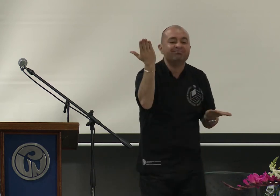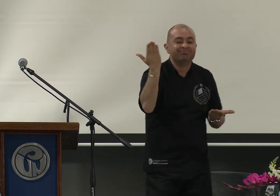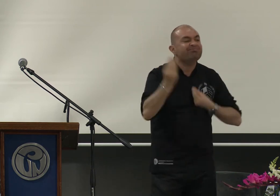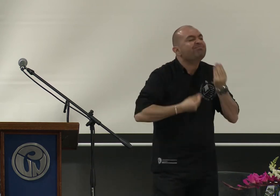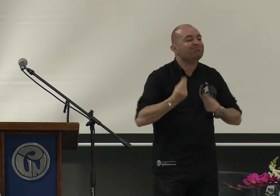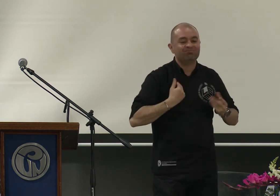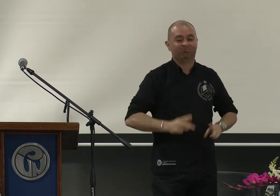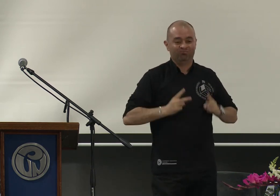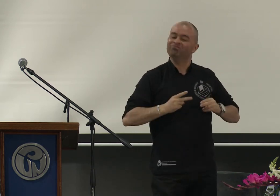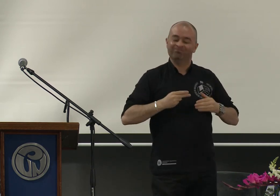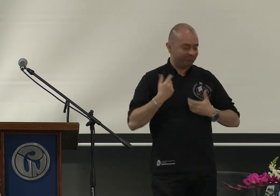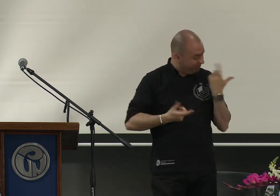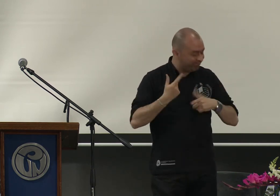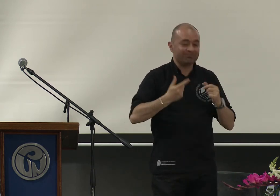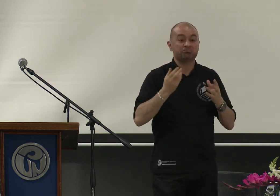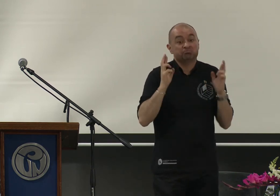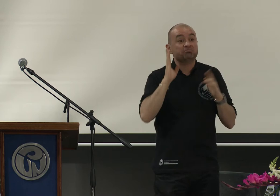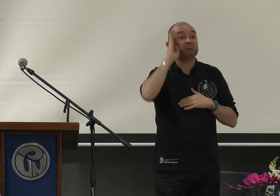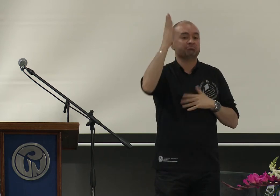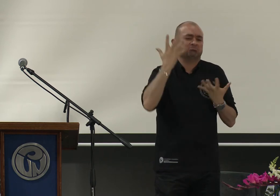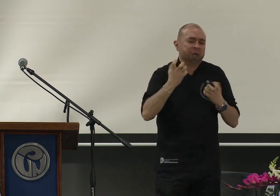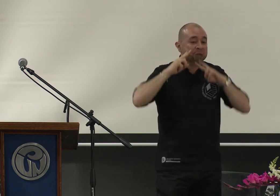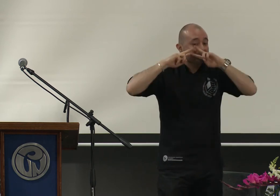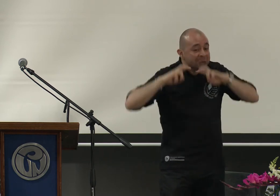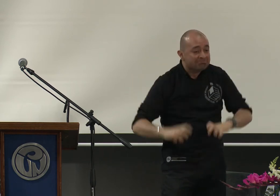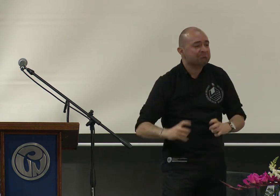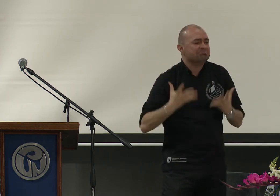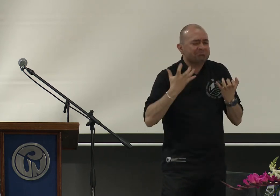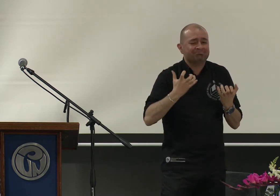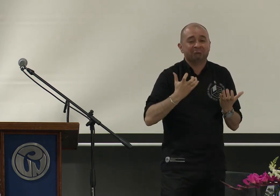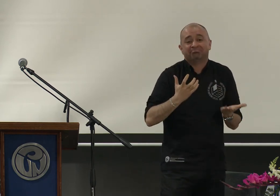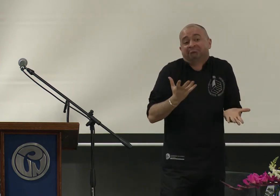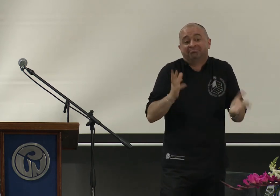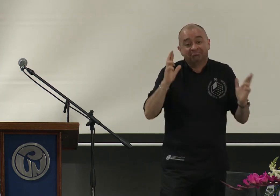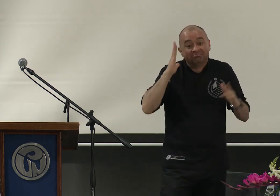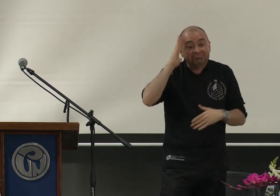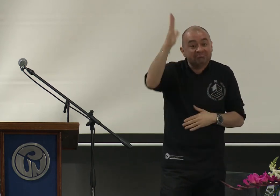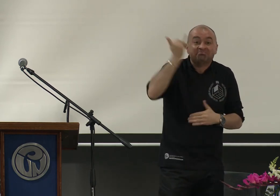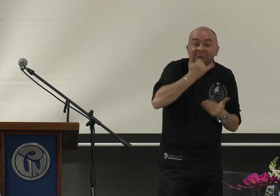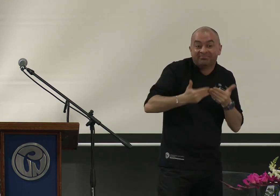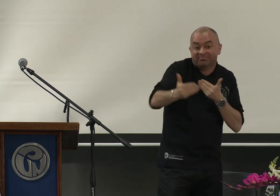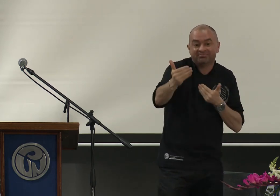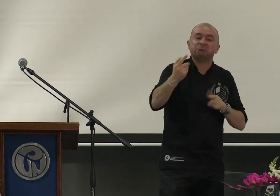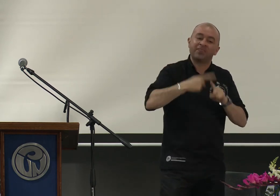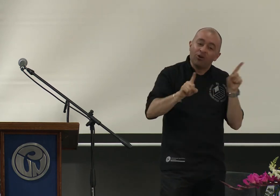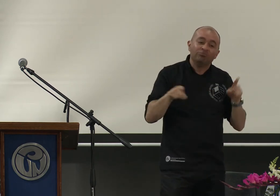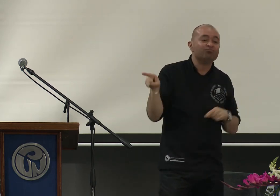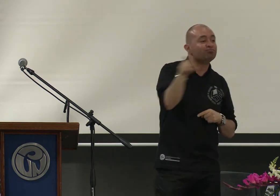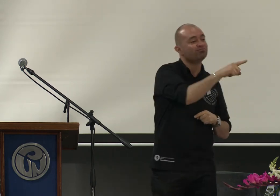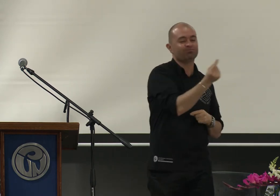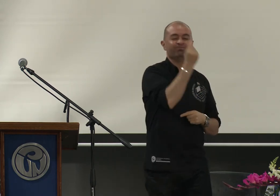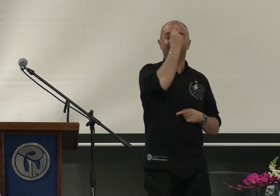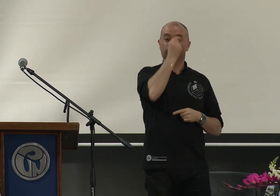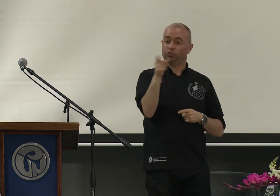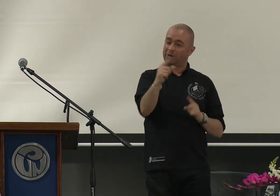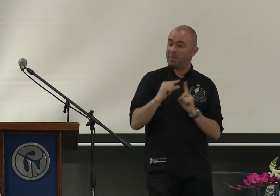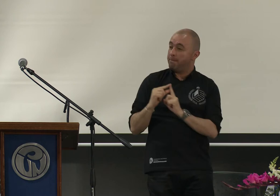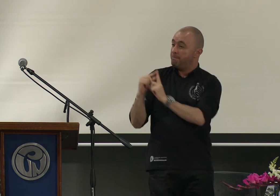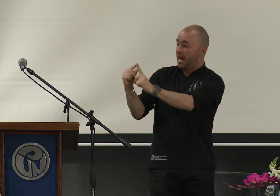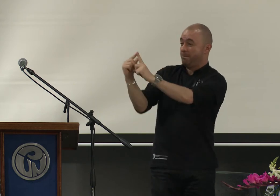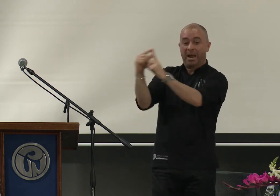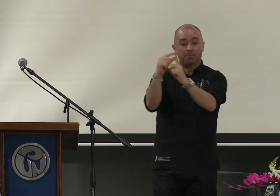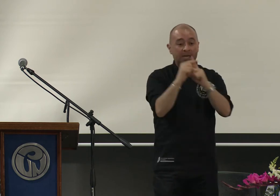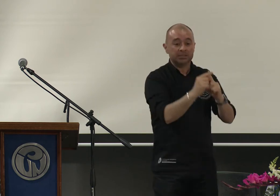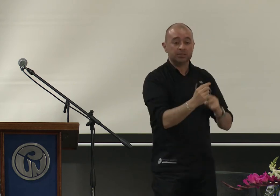doblemente orgulloso de estar aquí de que ojalá a través de todo lo que vayamos investigando lo que